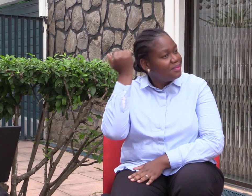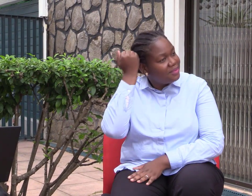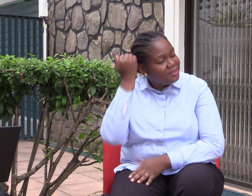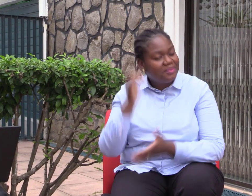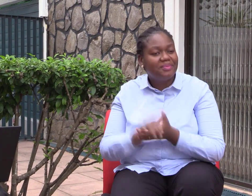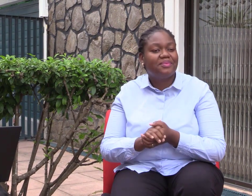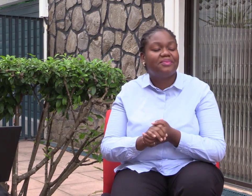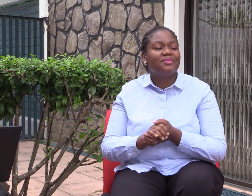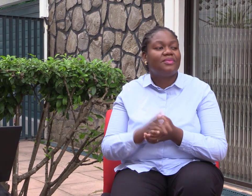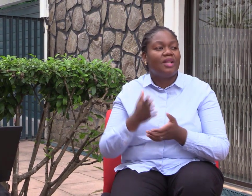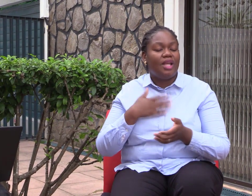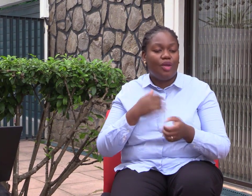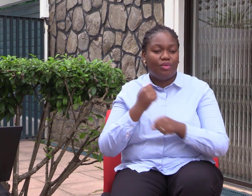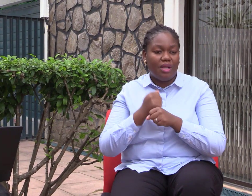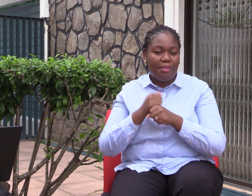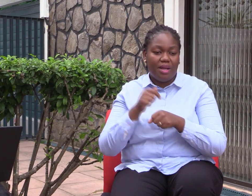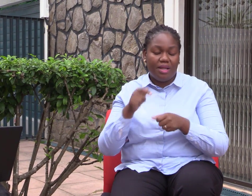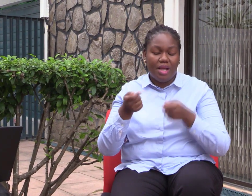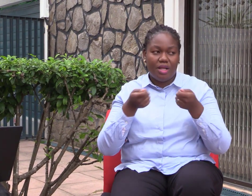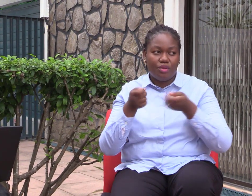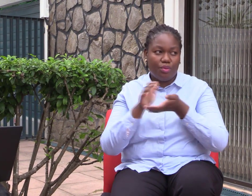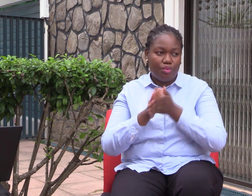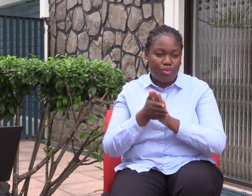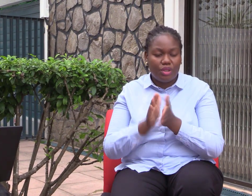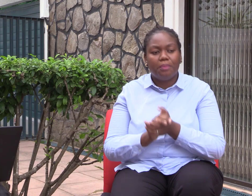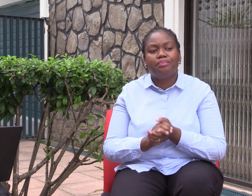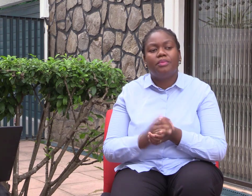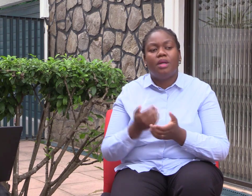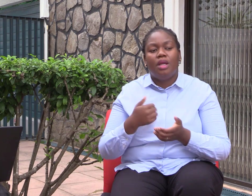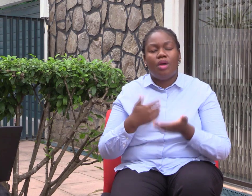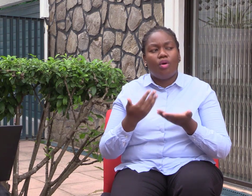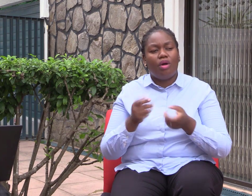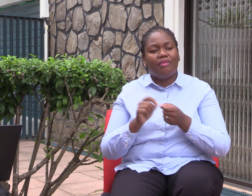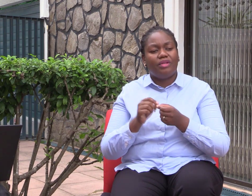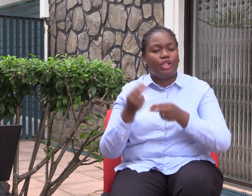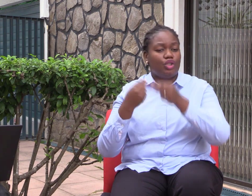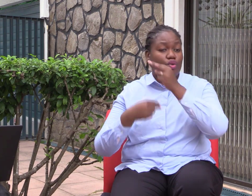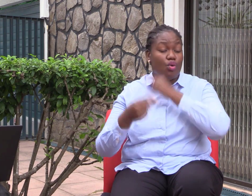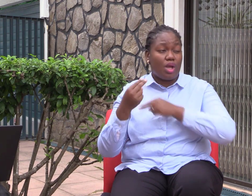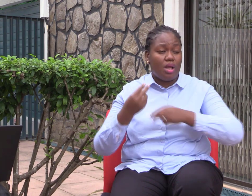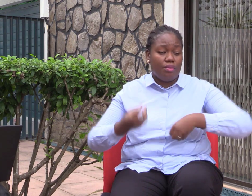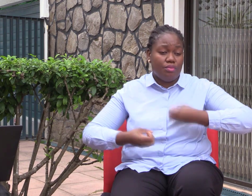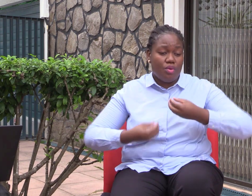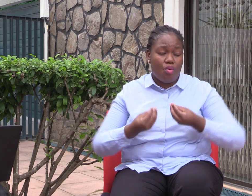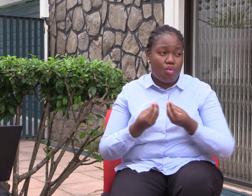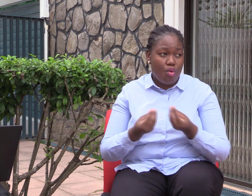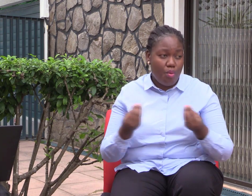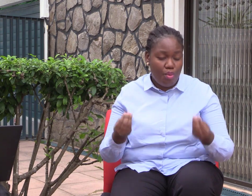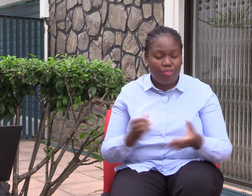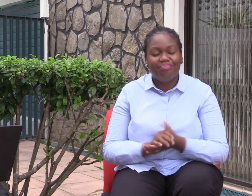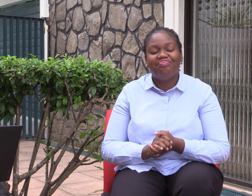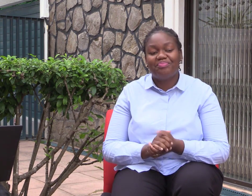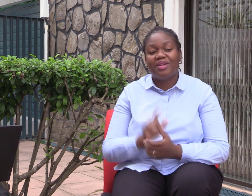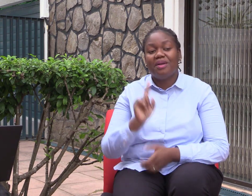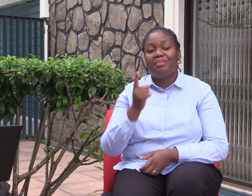Este é o meu sinal e eu sou gestora de produção da TV Surdo. Vou falar um pouco da minha